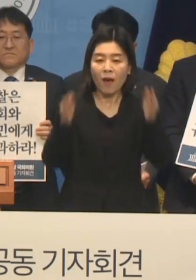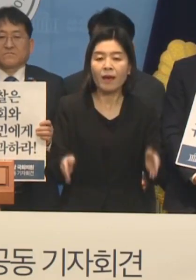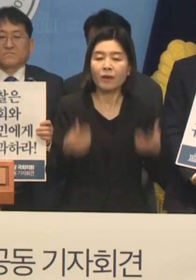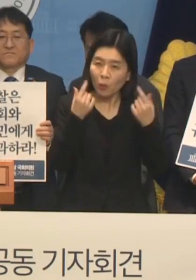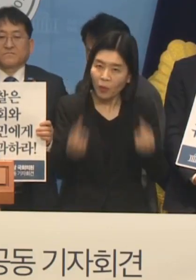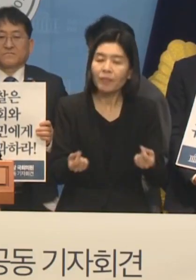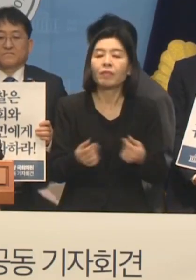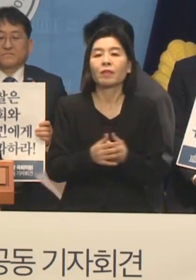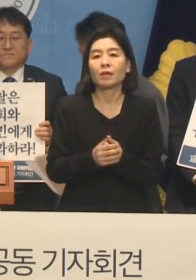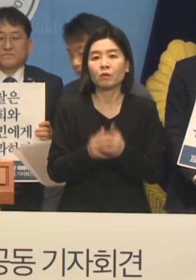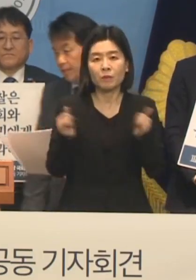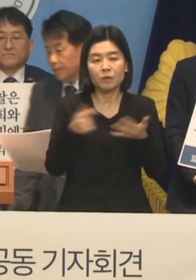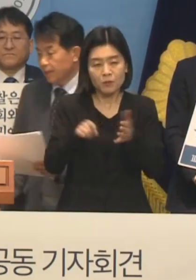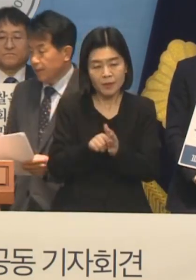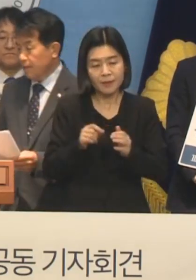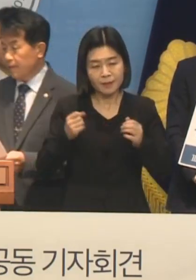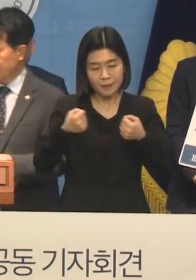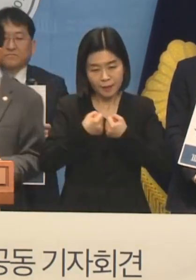감사합니다.